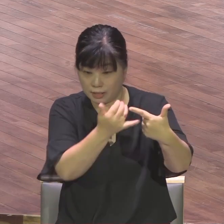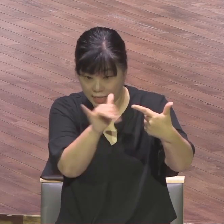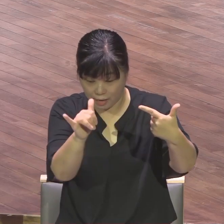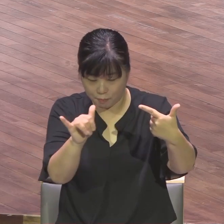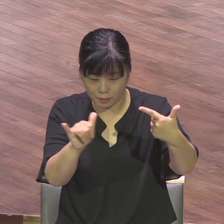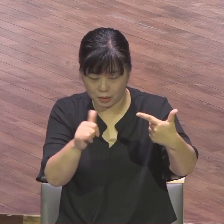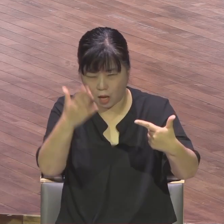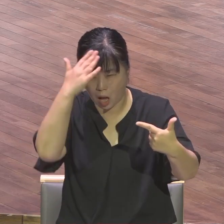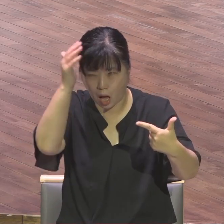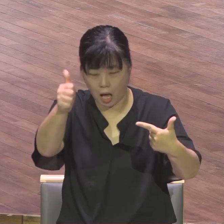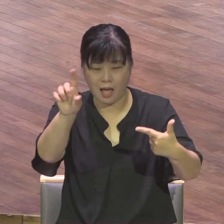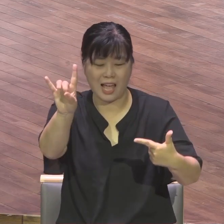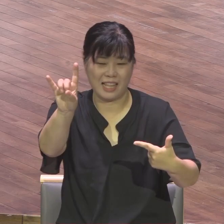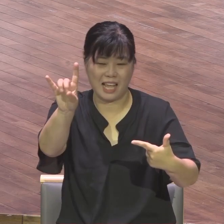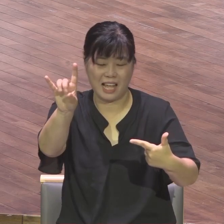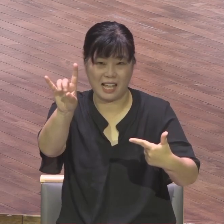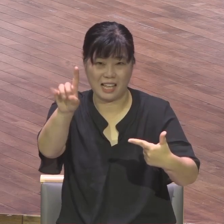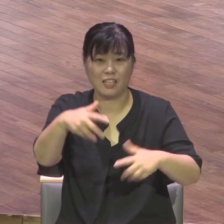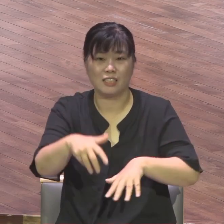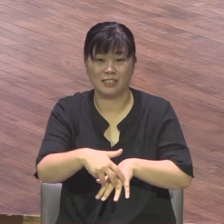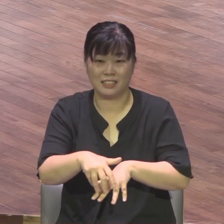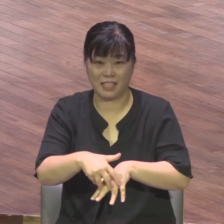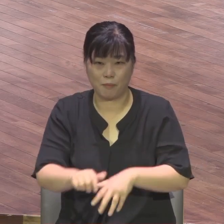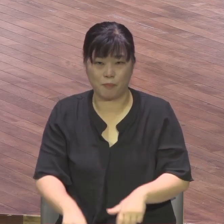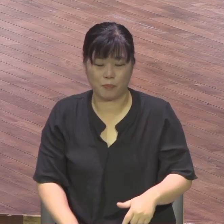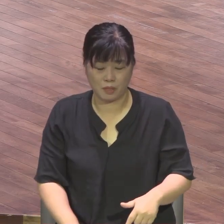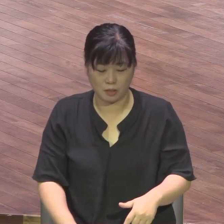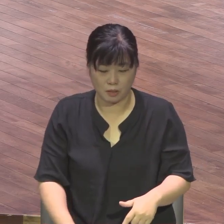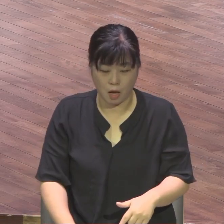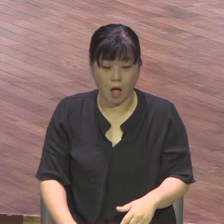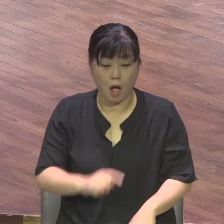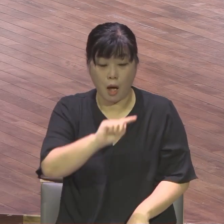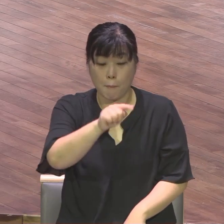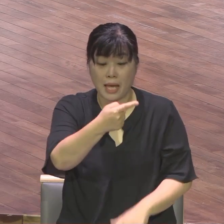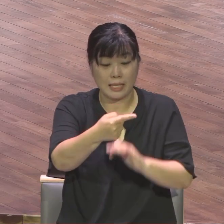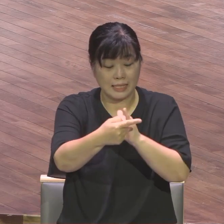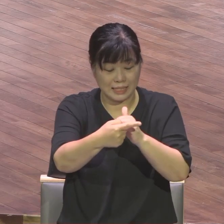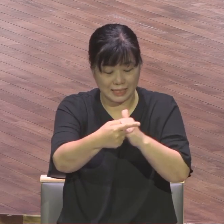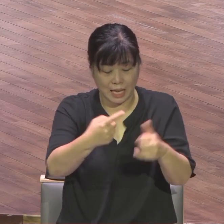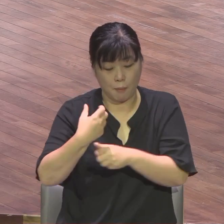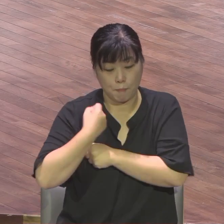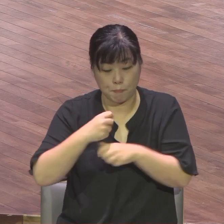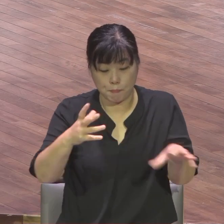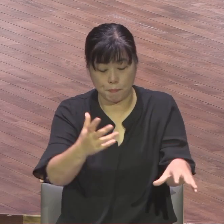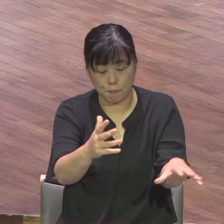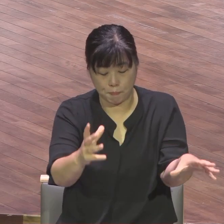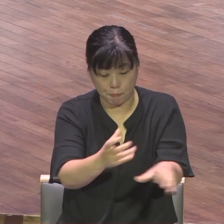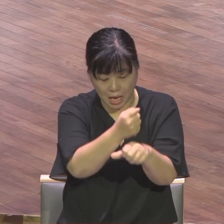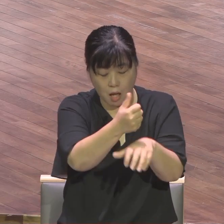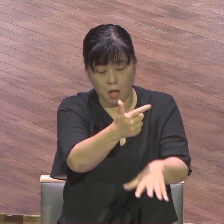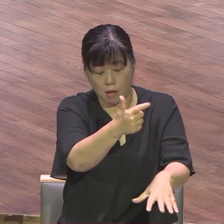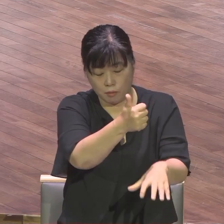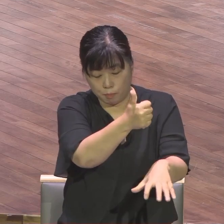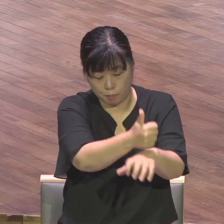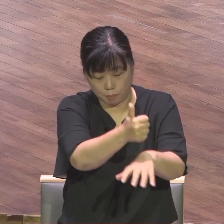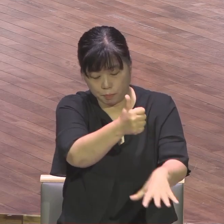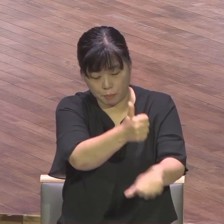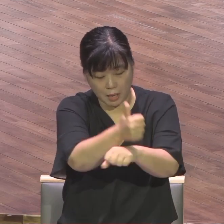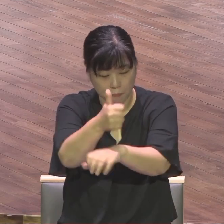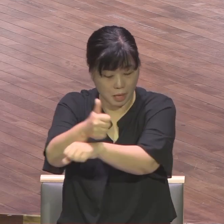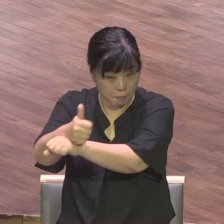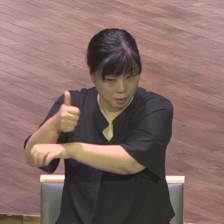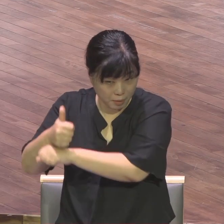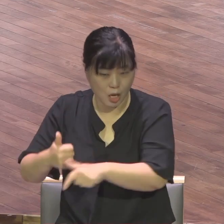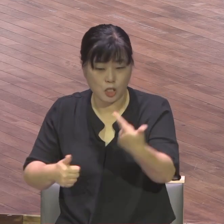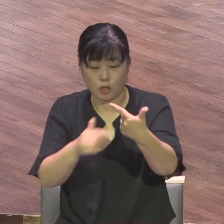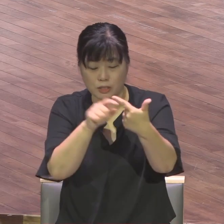사람입니다. 숫자는 적어 보일지 몰라도 이 이탈리아 부대는 총독을 호위하는 그런 핵심